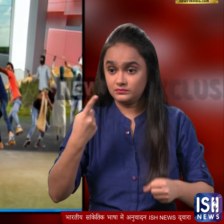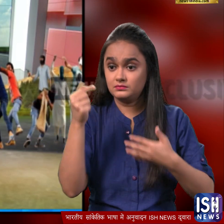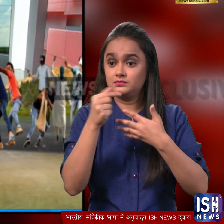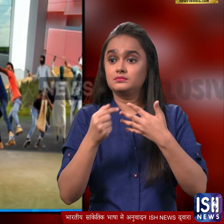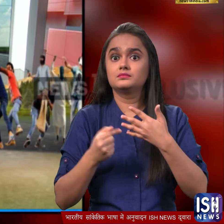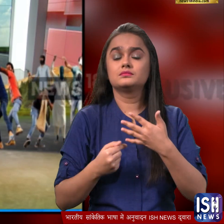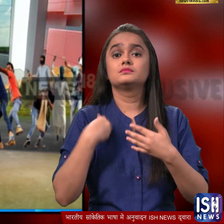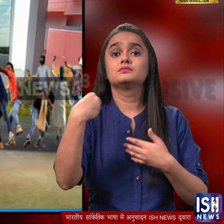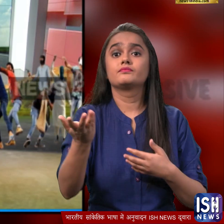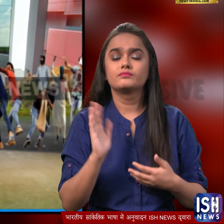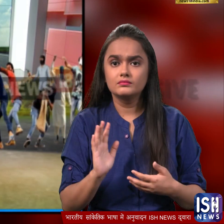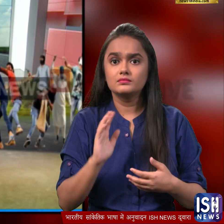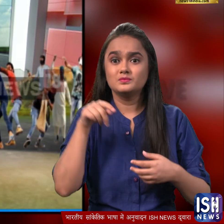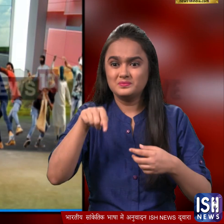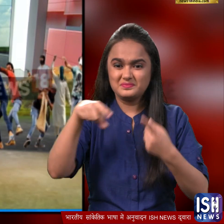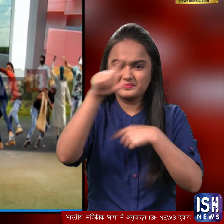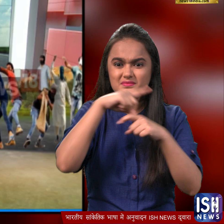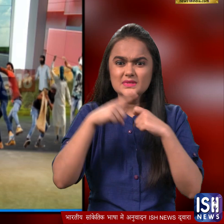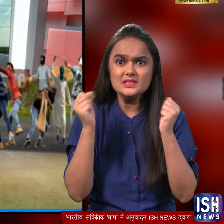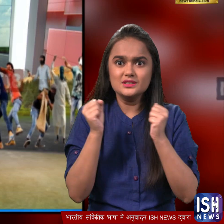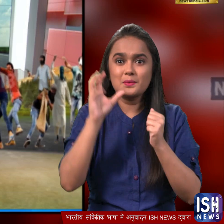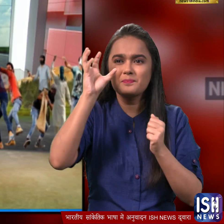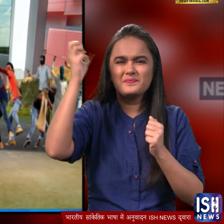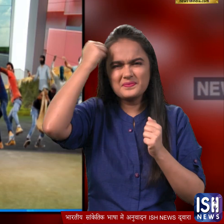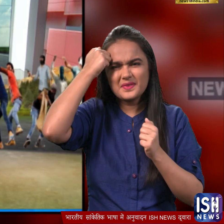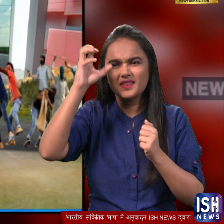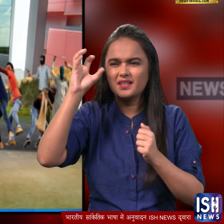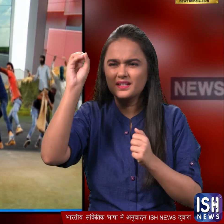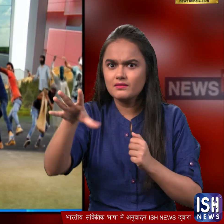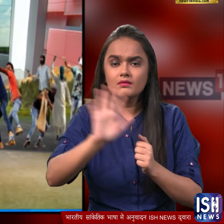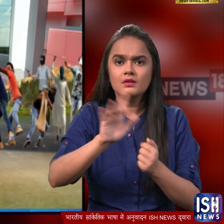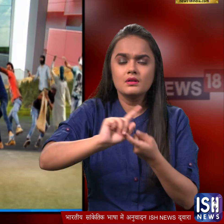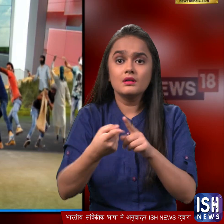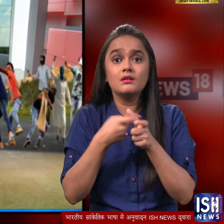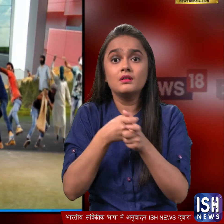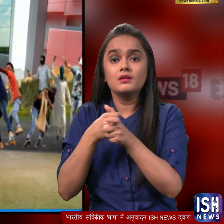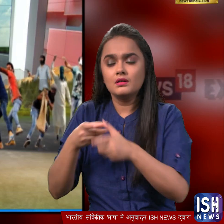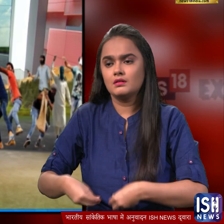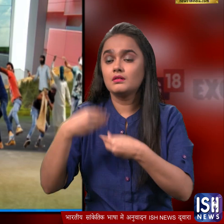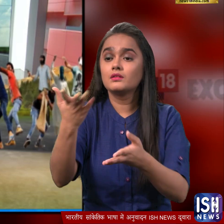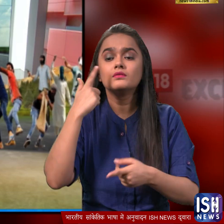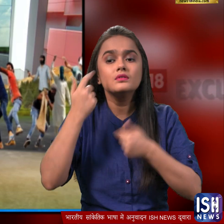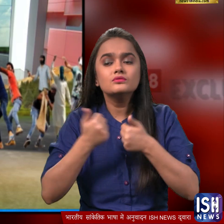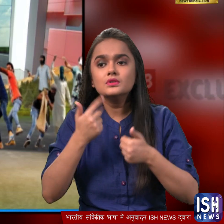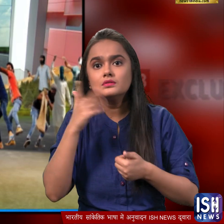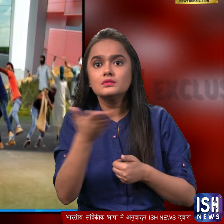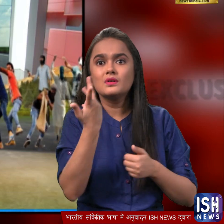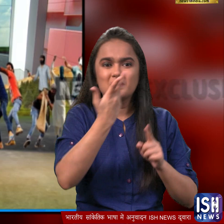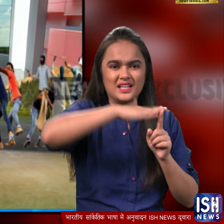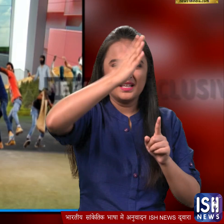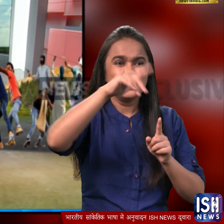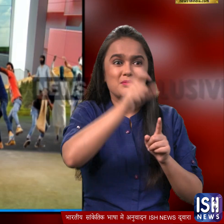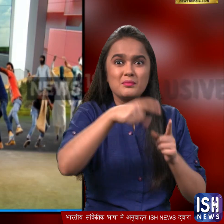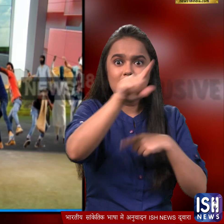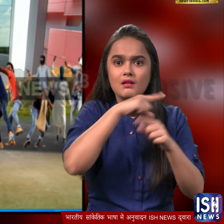अंजाम देने की शर्त रखी। इसके लिए ये संगठन कश्मीरी युवाओं को पत्थर की जगह बंदूकें और हथगोले थमा रहे हैं,